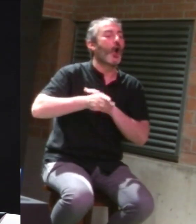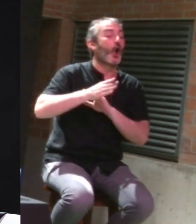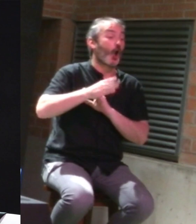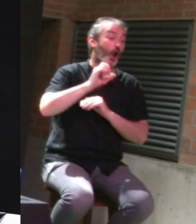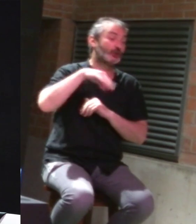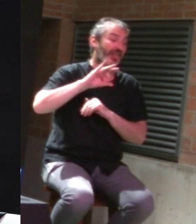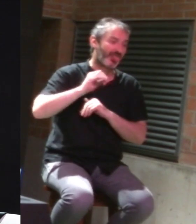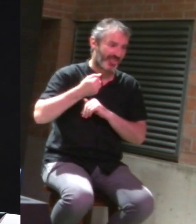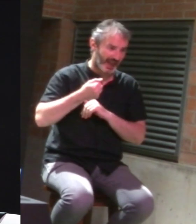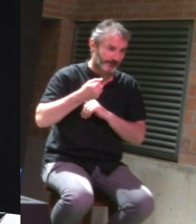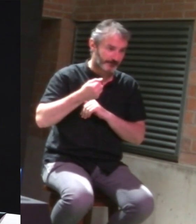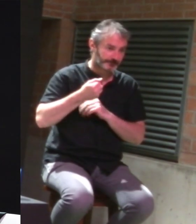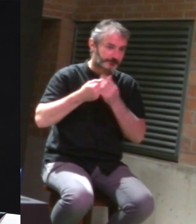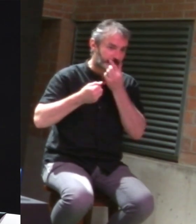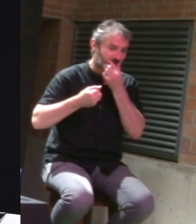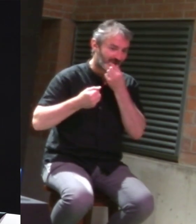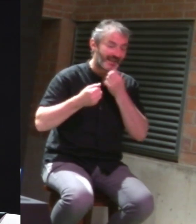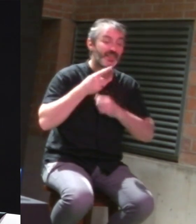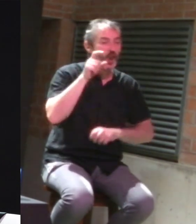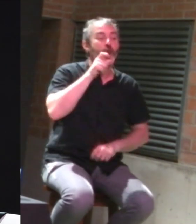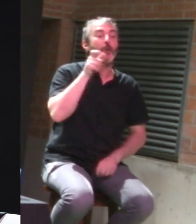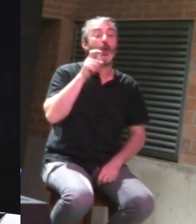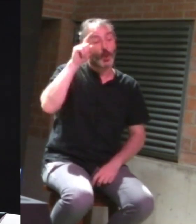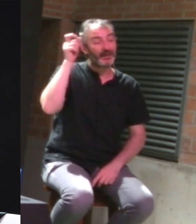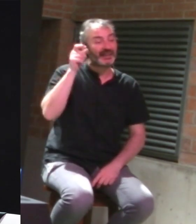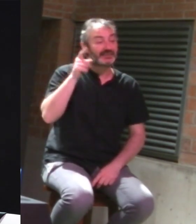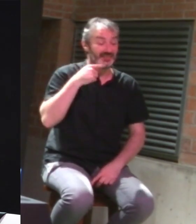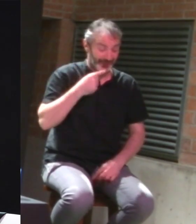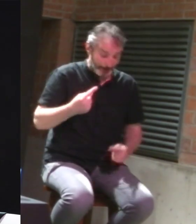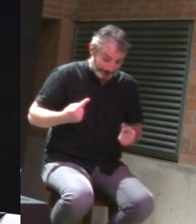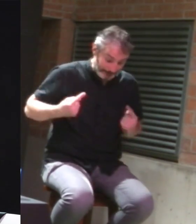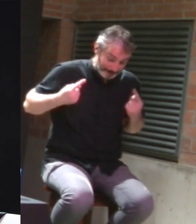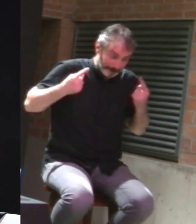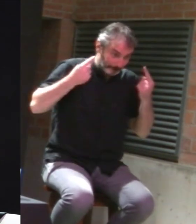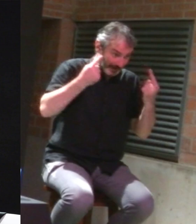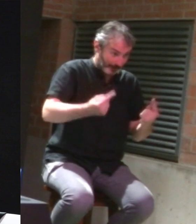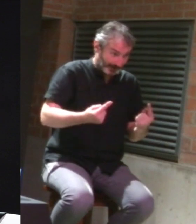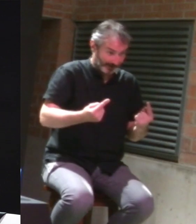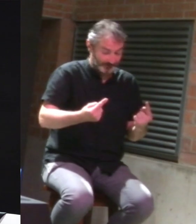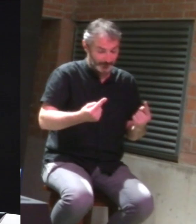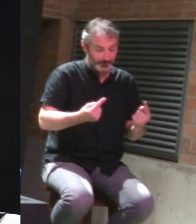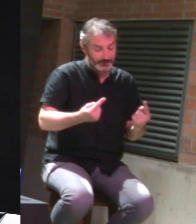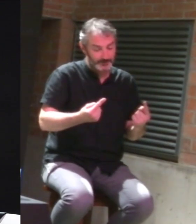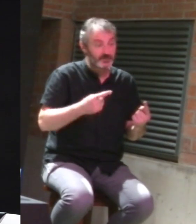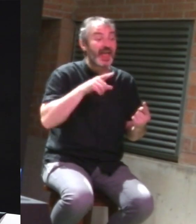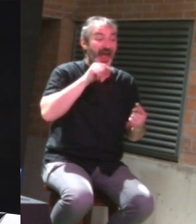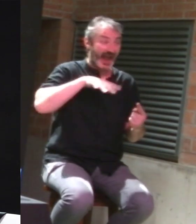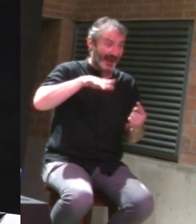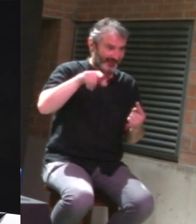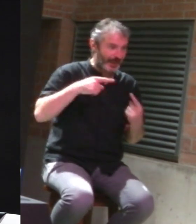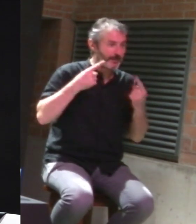és el nom de la primera lògia de Barcelona que va acceptar dones a dintre el seu redol, que era una lògia ubicada a